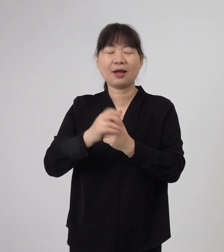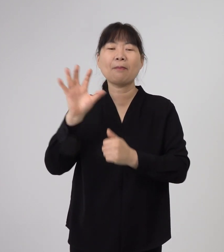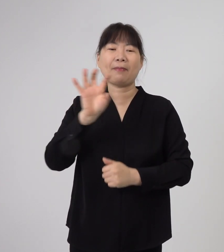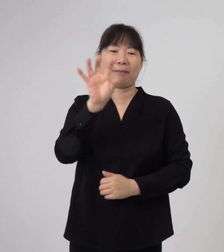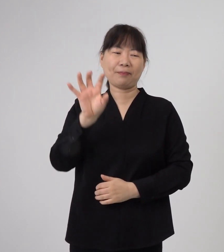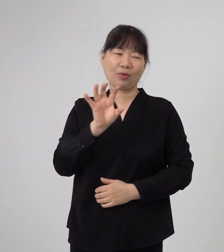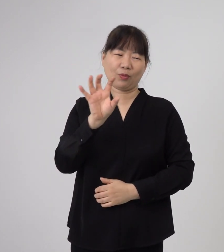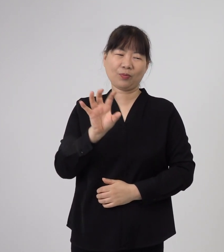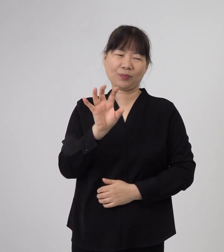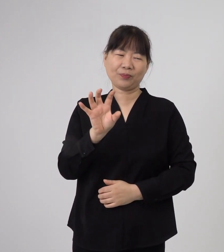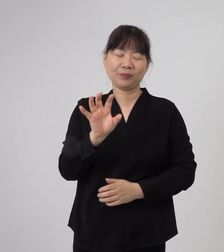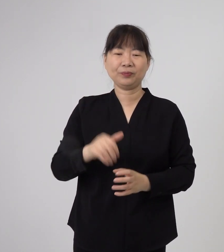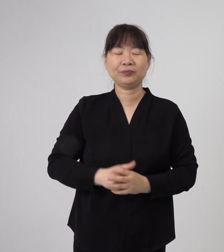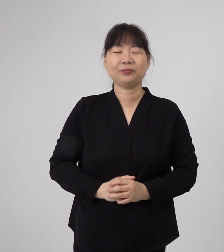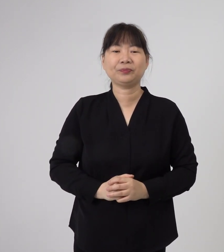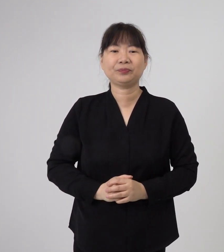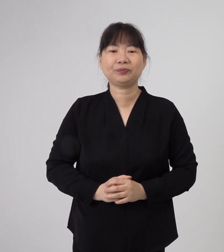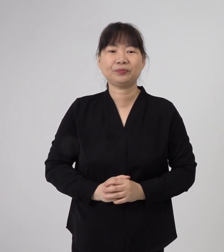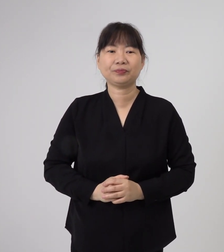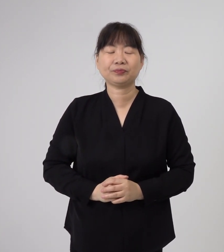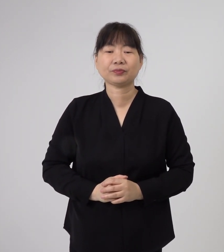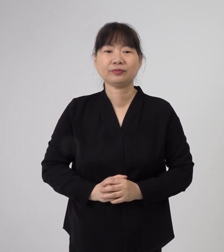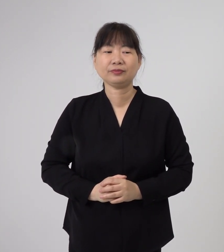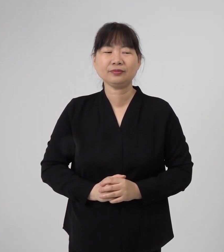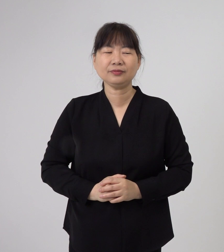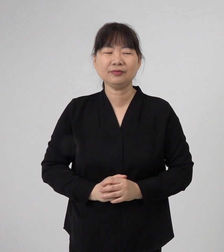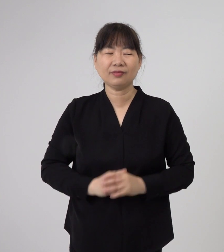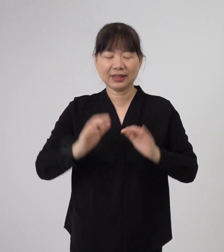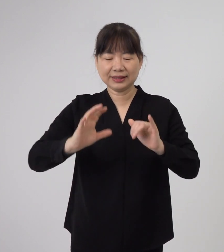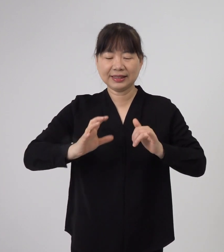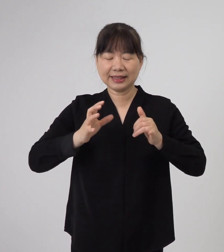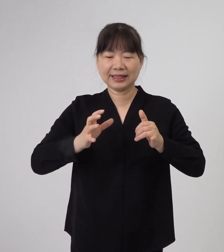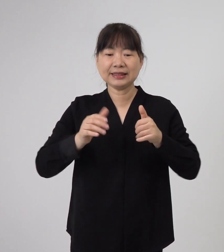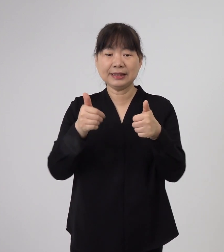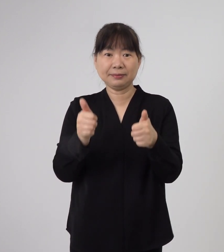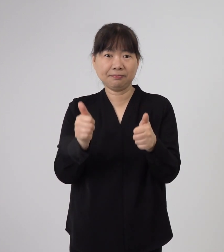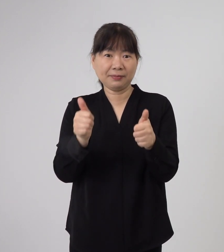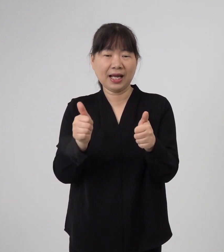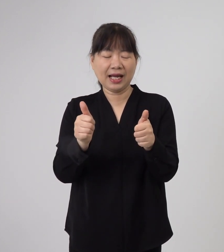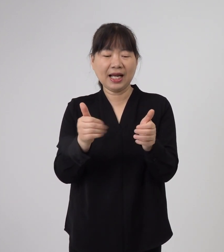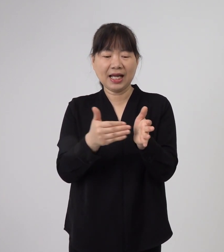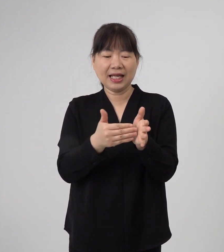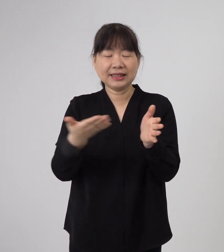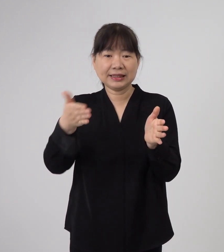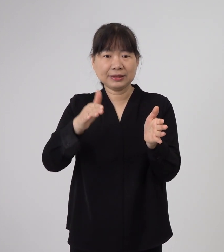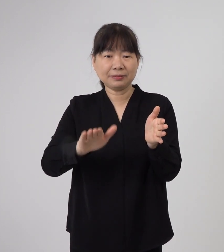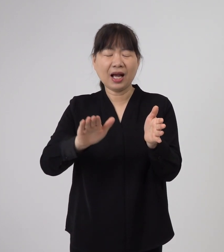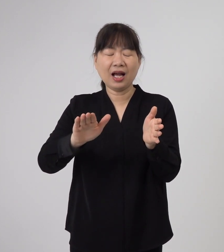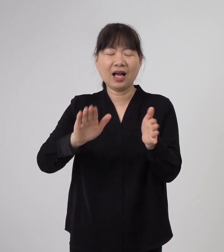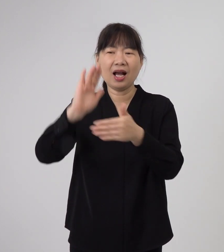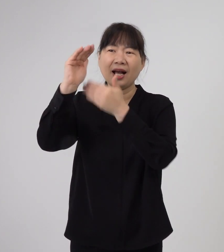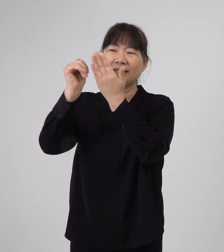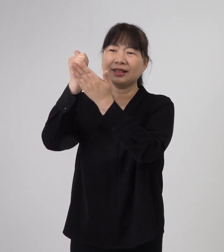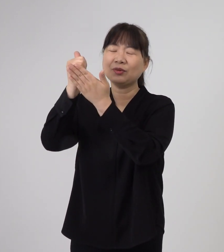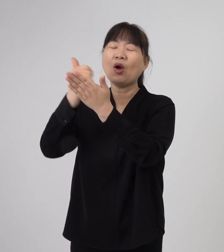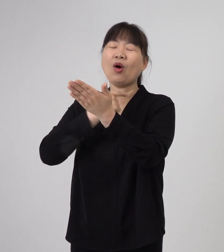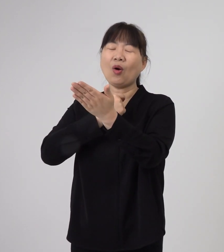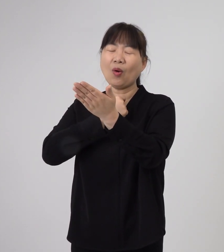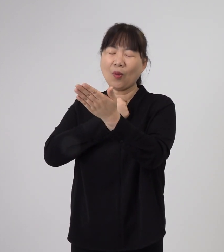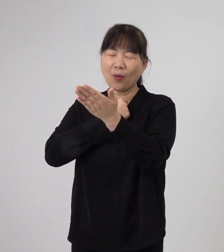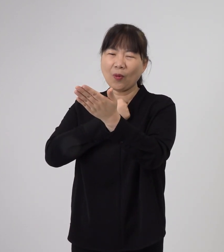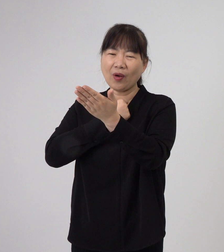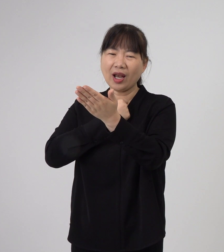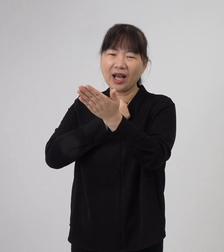반복이 됩니다. 자, 그러고 보면 세상은 심판했지만 하나님의 원래의 이 세상을 향한